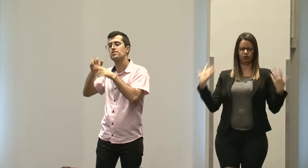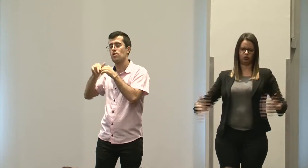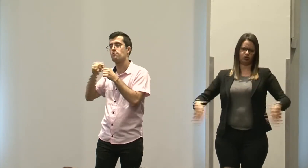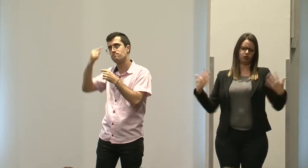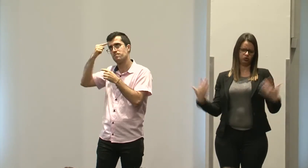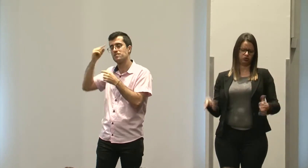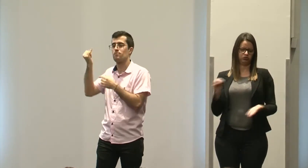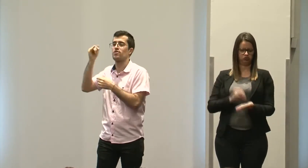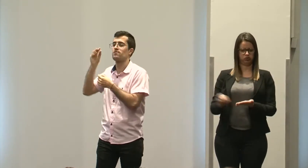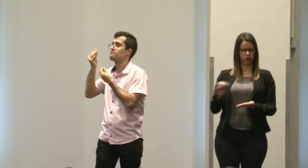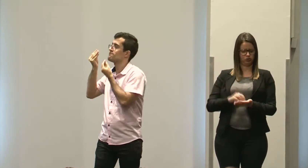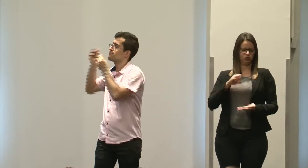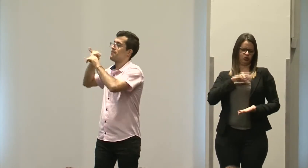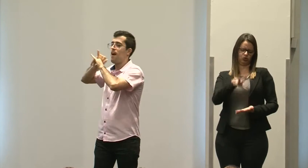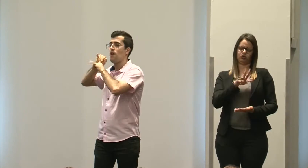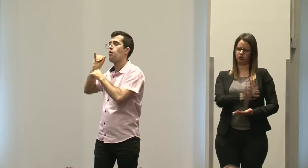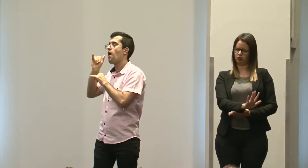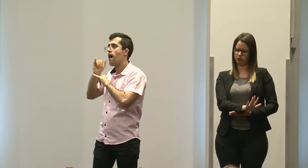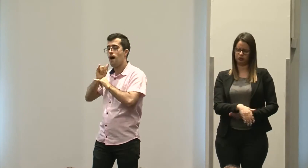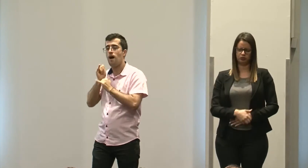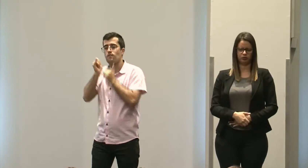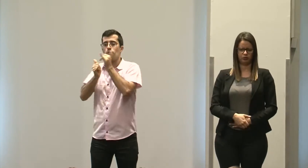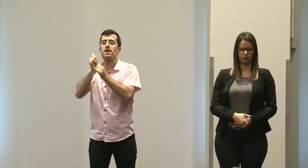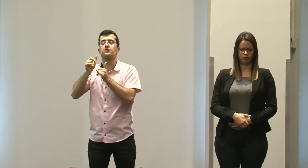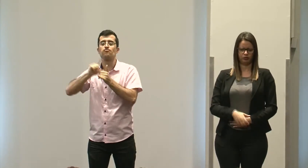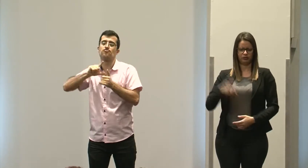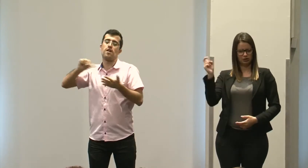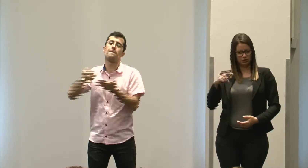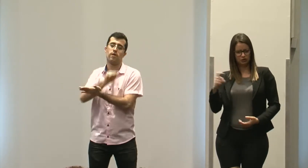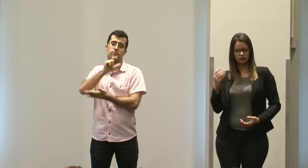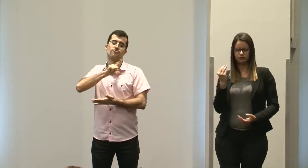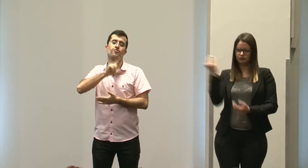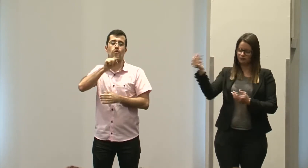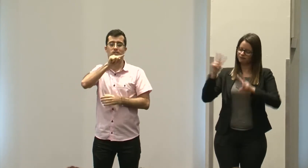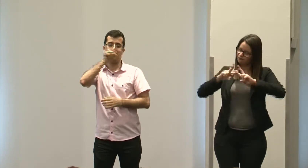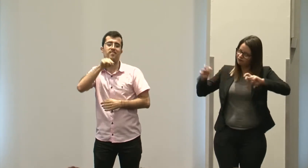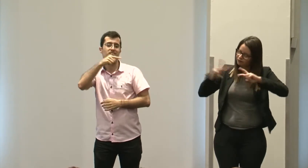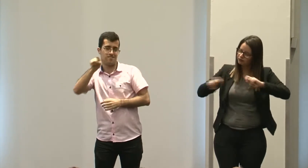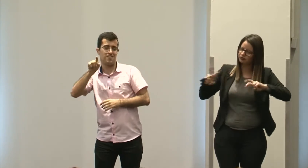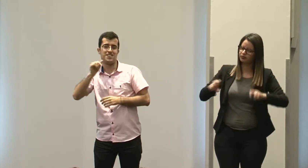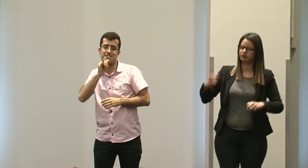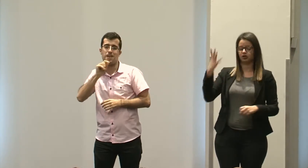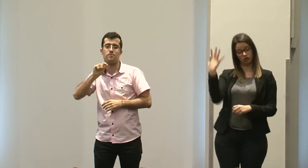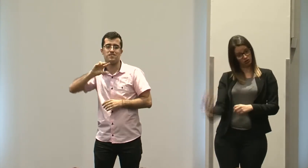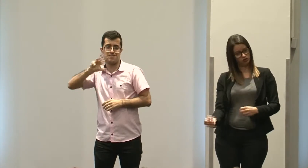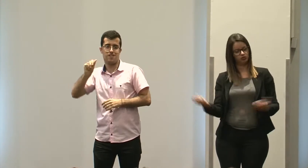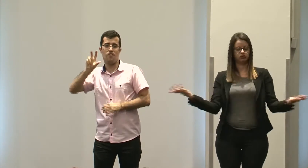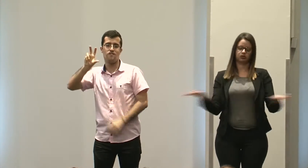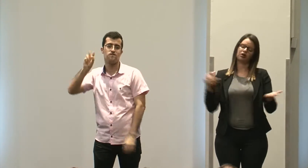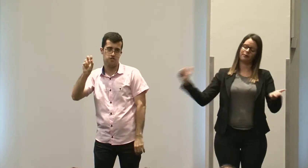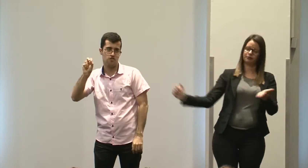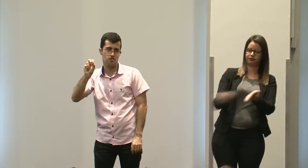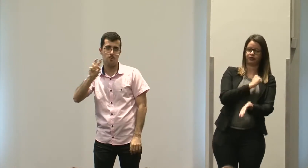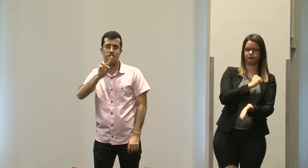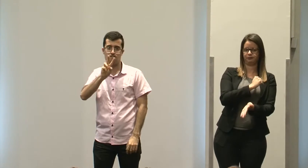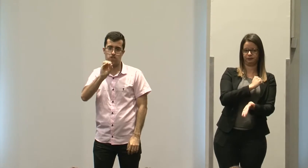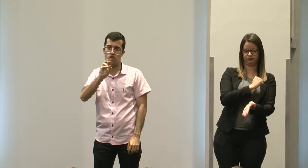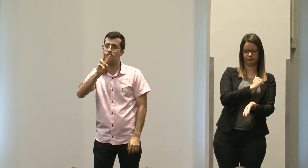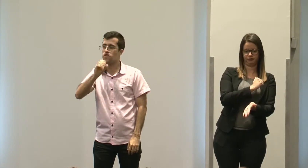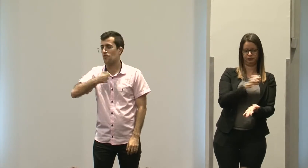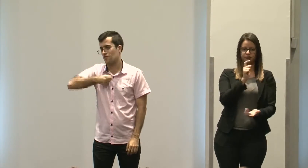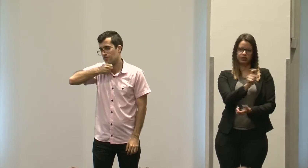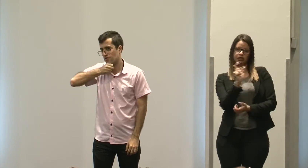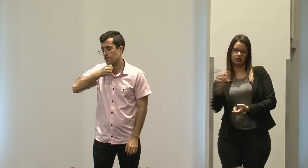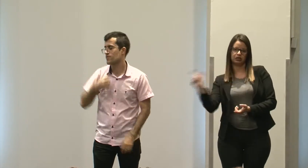do E e do tio em muitos casos, mas eu achei interessante mostrarmos que existe o apagamento da